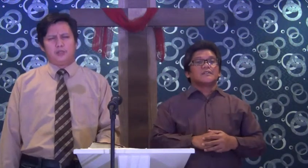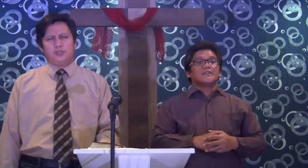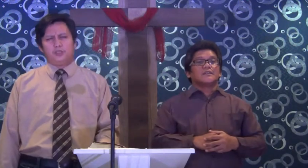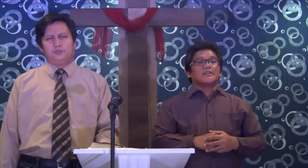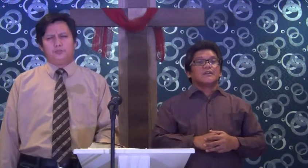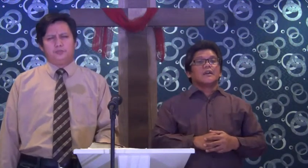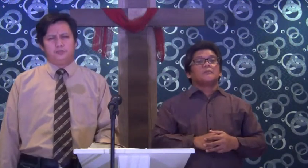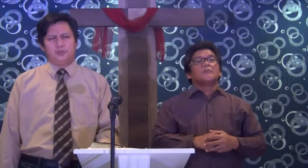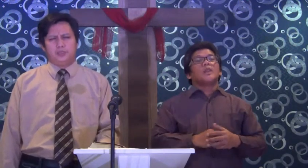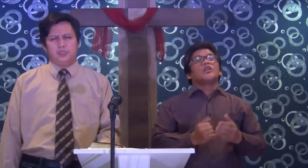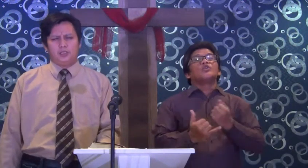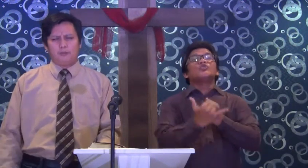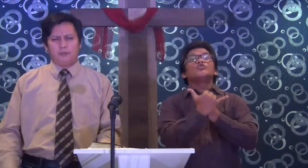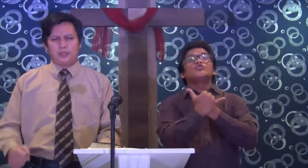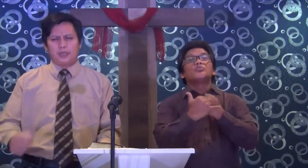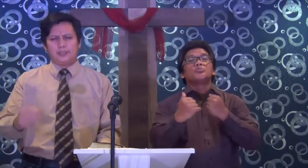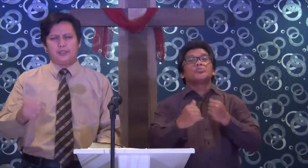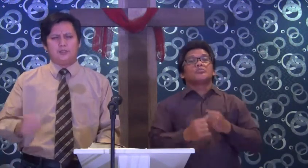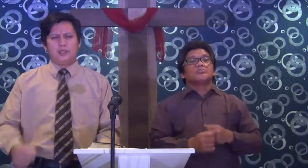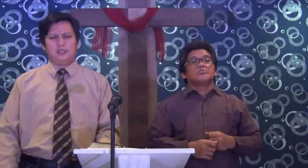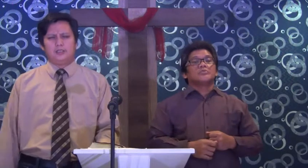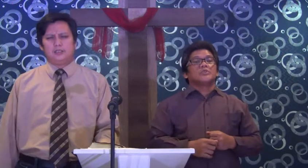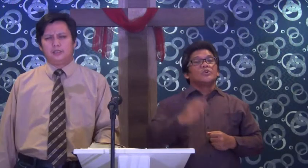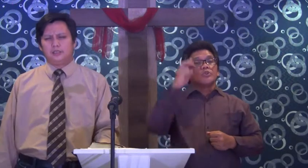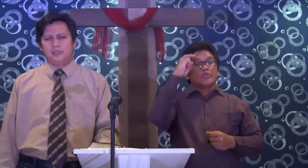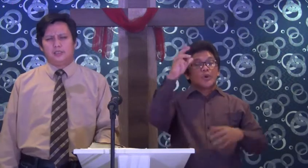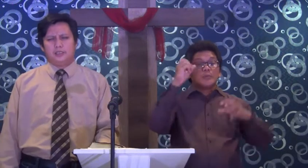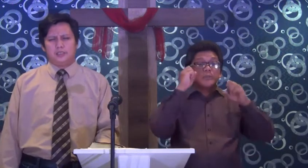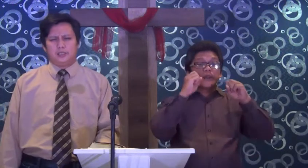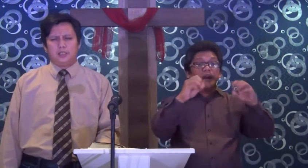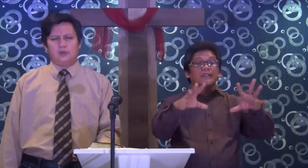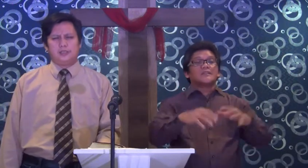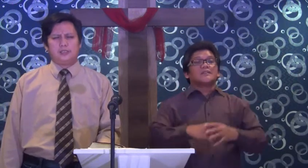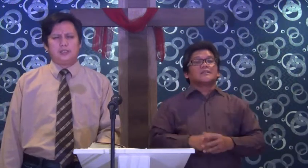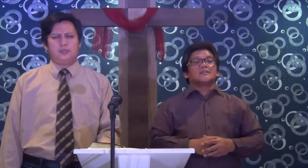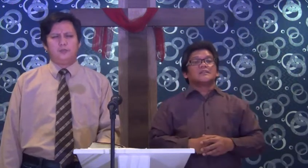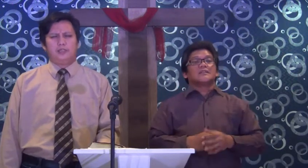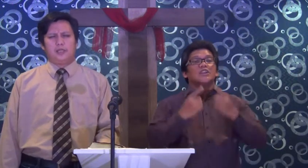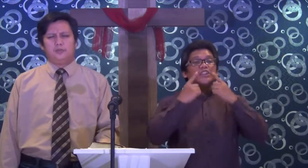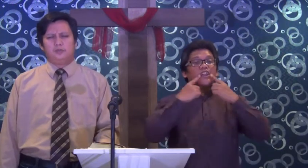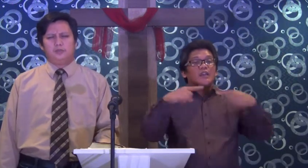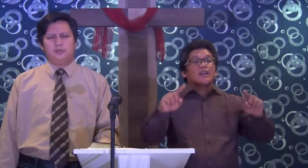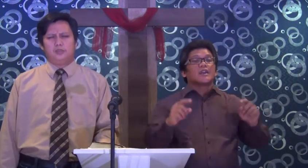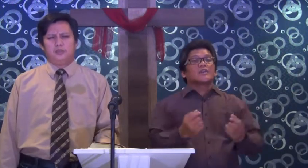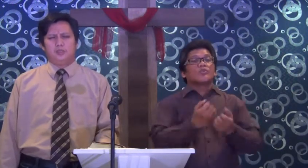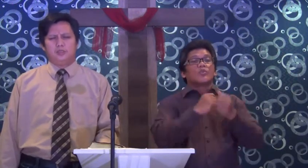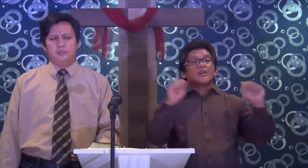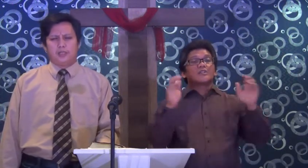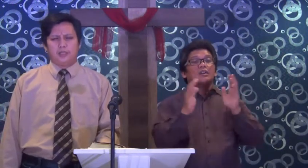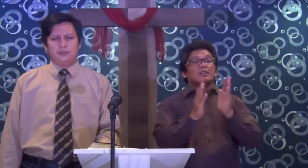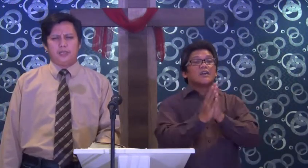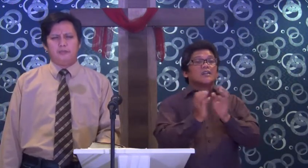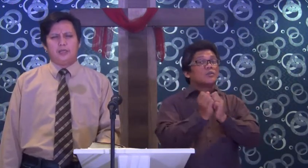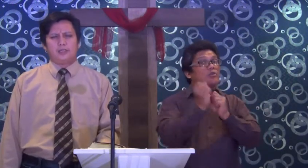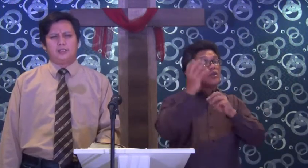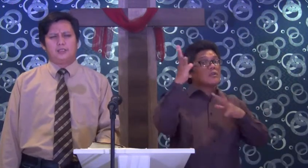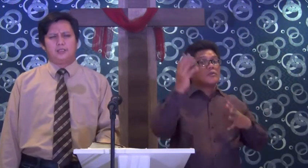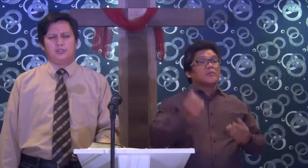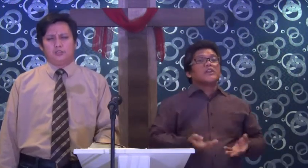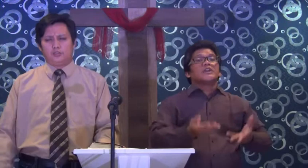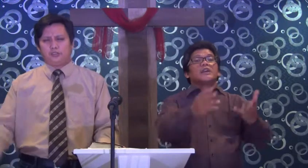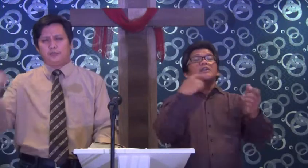termasuk melalui YouTube. Memberkati ya Tuhan, nyatakan kuasa dan kemuliaan, berikan kami